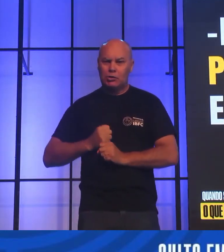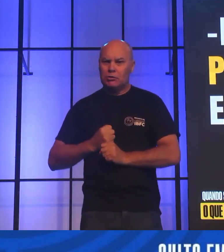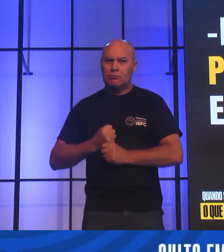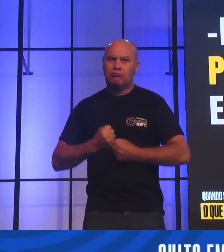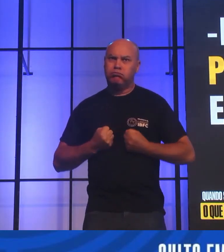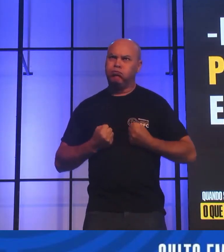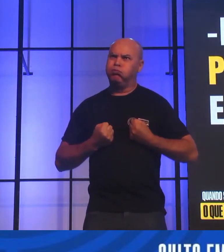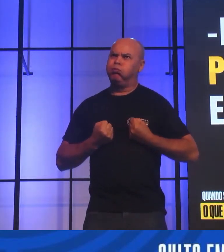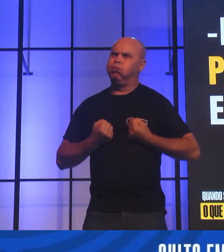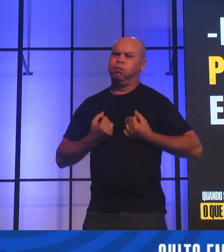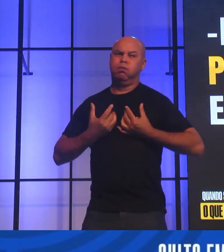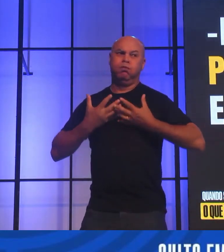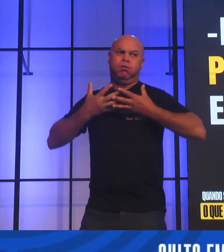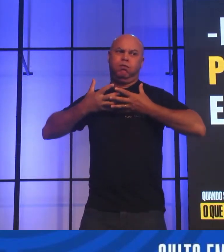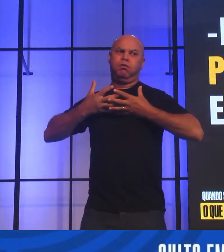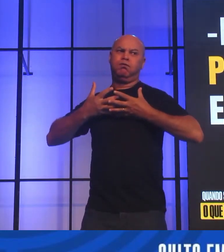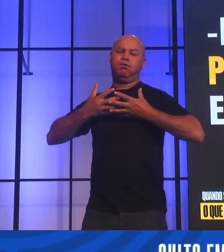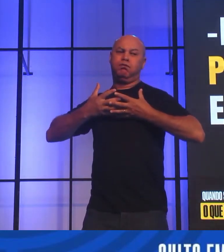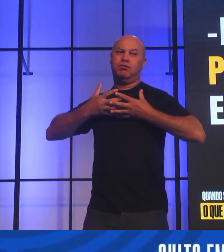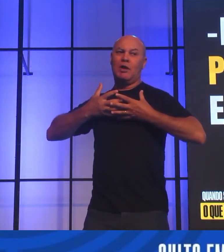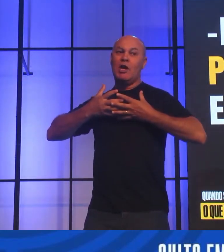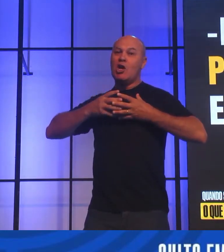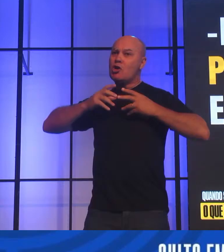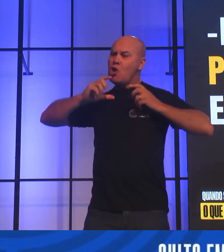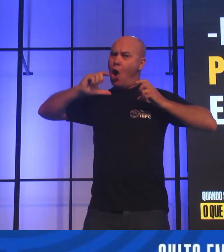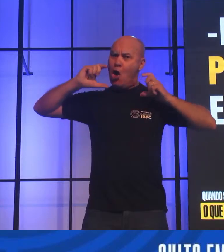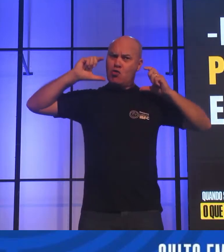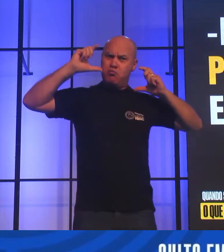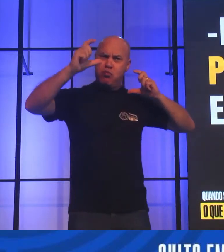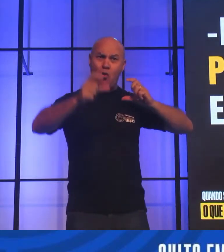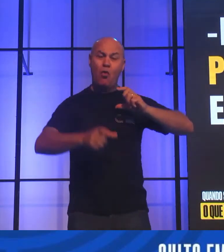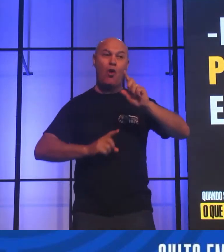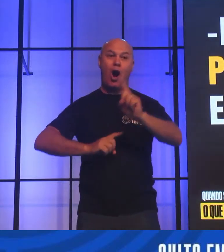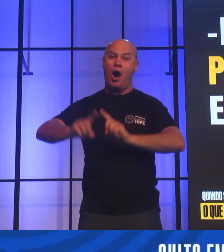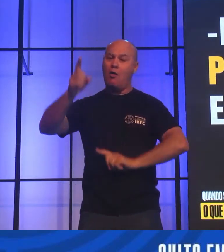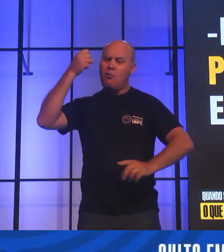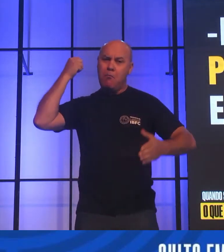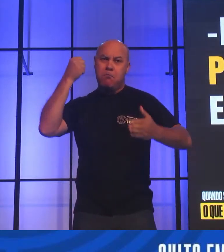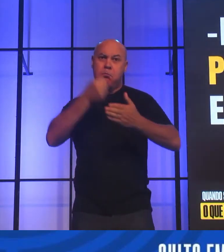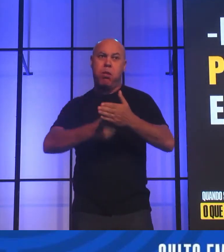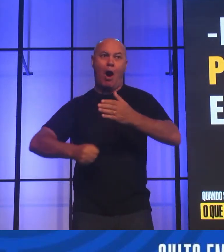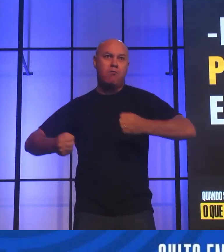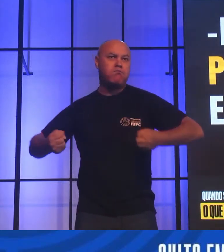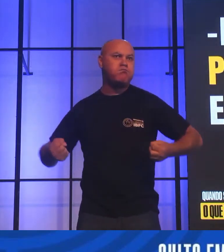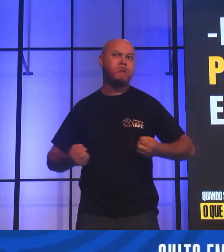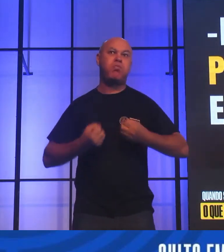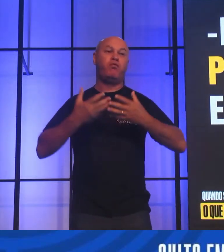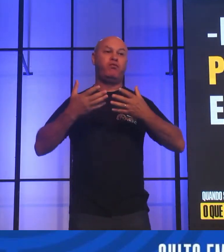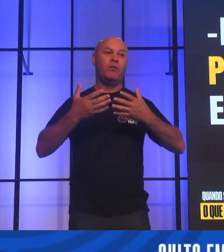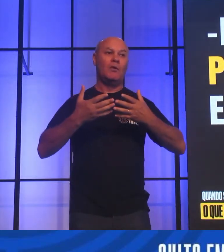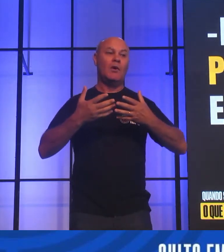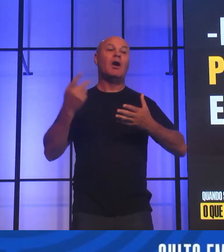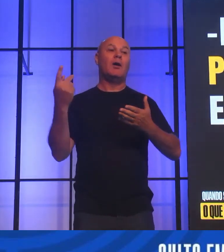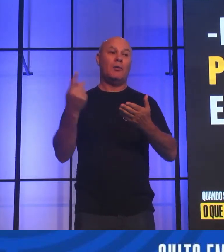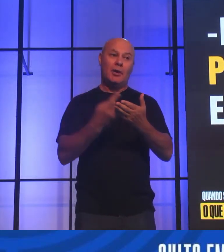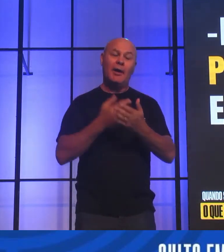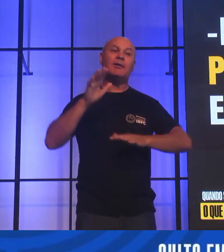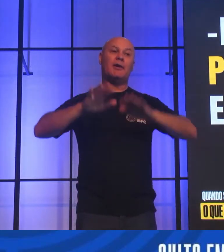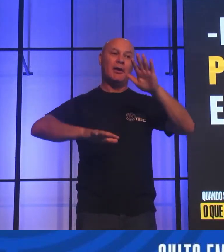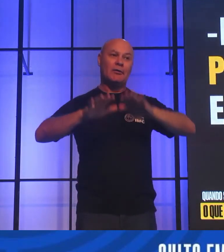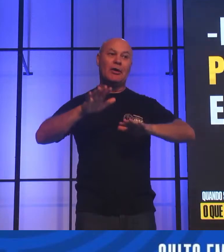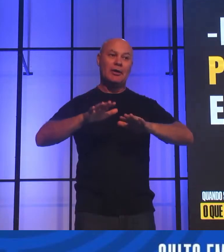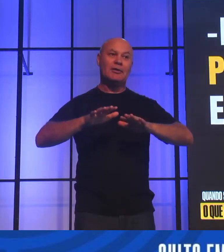você exagera, você sai, você explode. Por isso é fundamental que